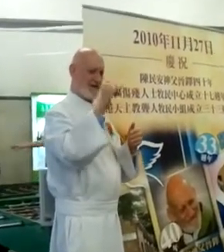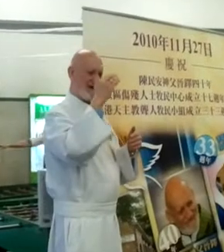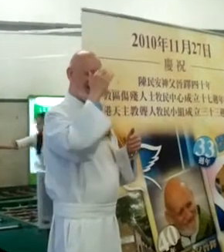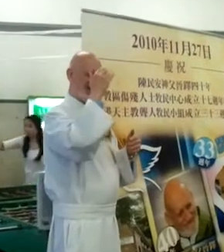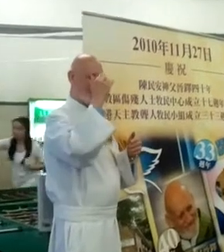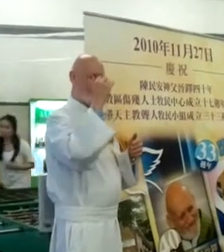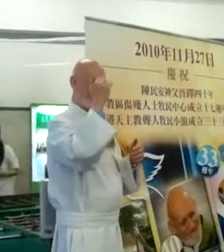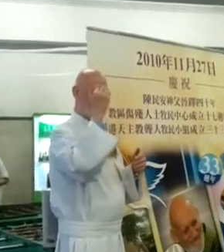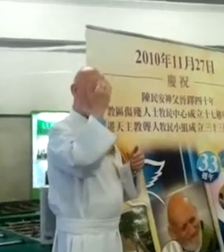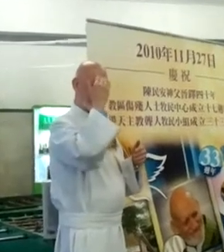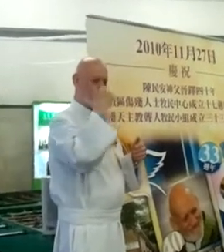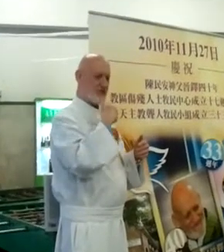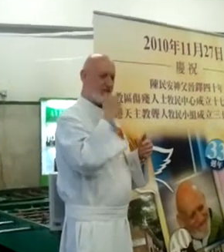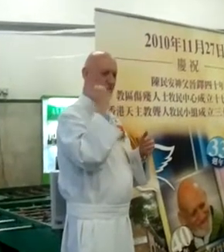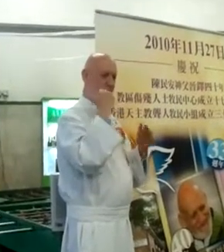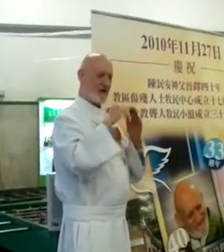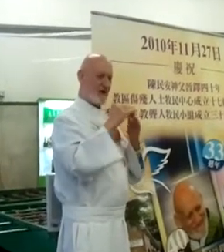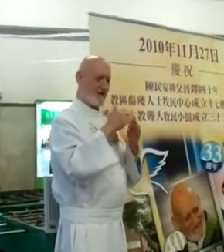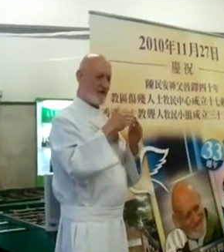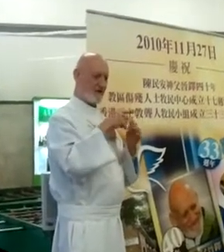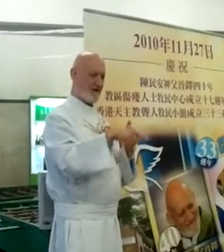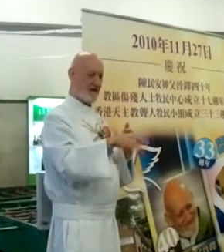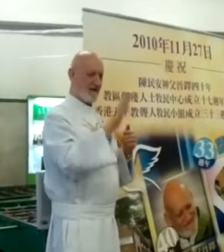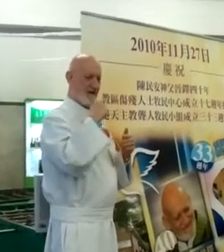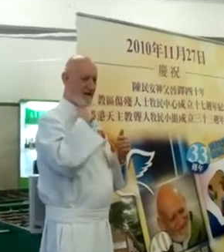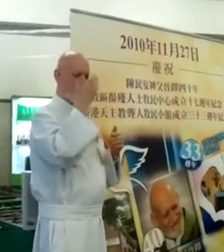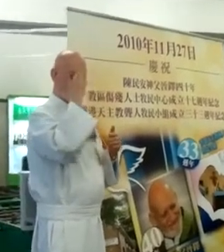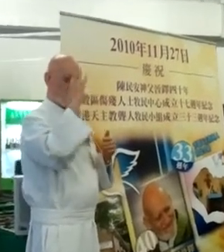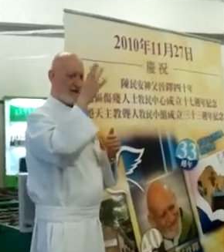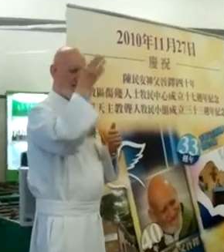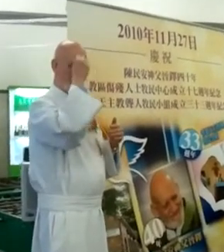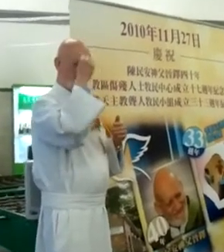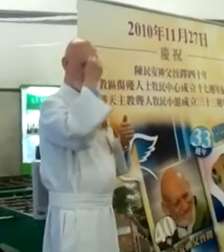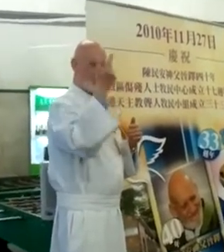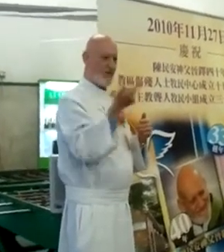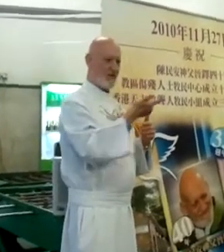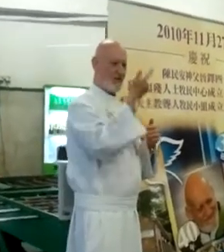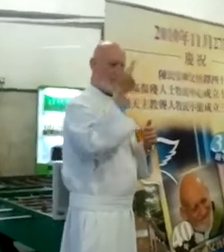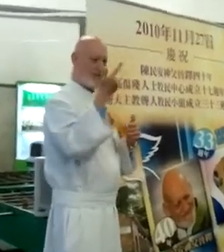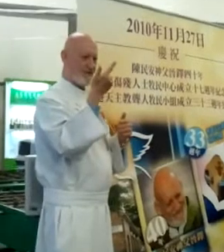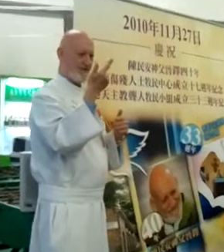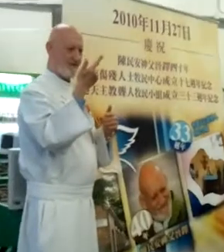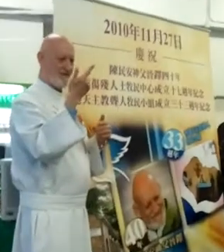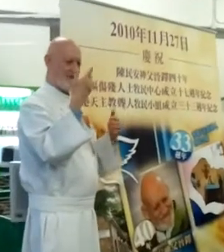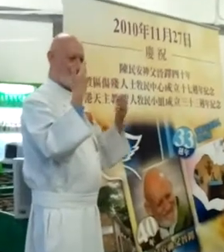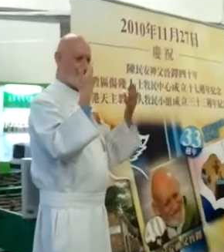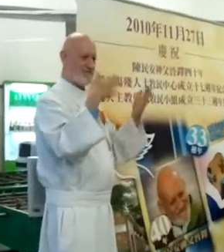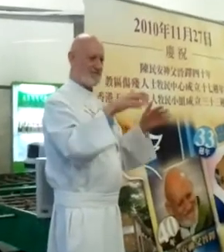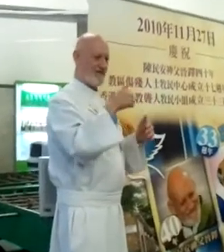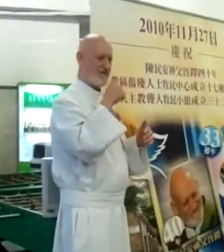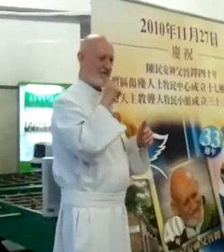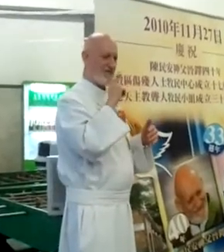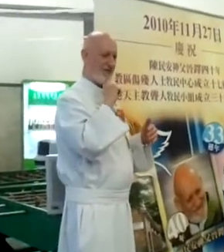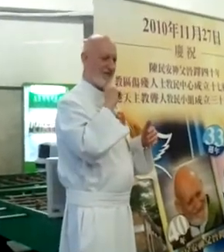咁但係我父母咧係唔中意我去天主教嘅農校嗰度學習，因為佢哋係猶太人。